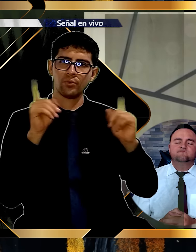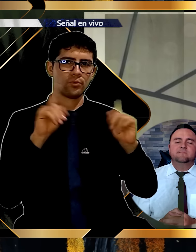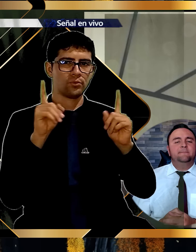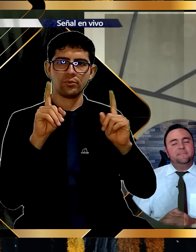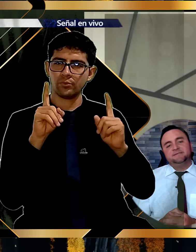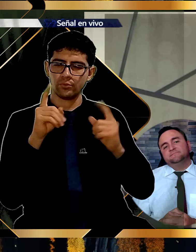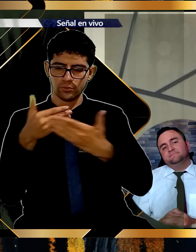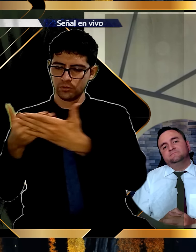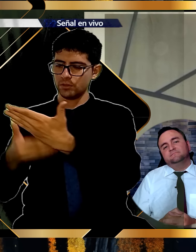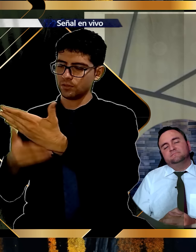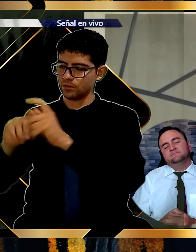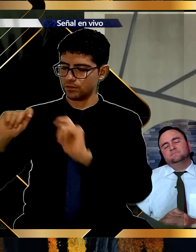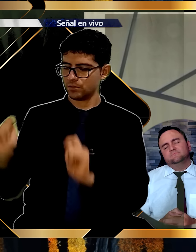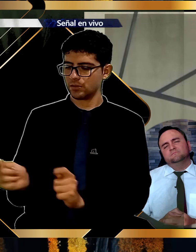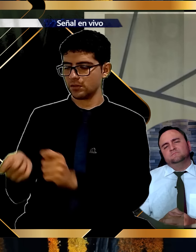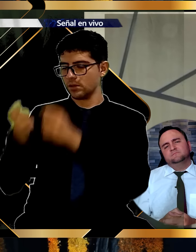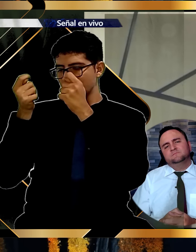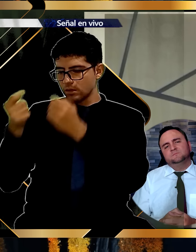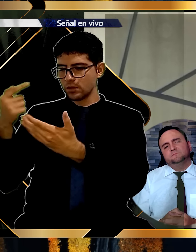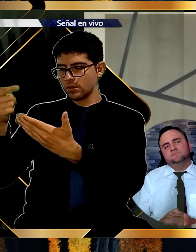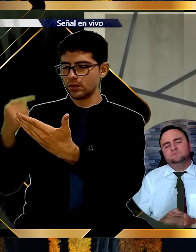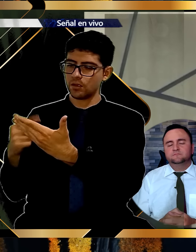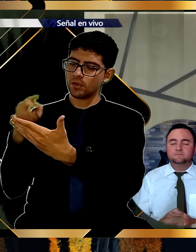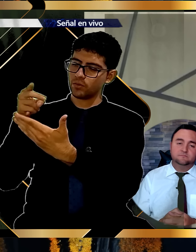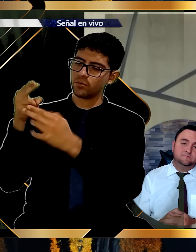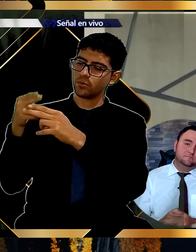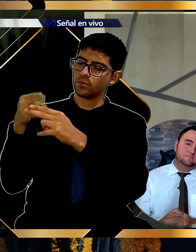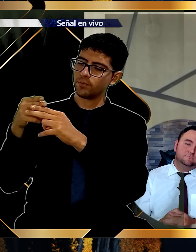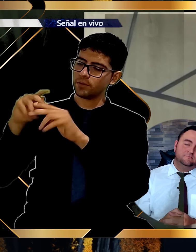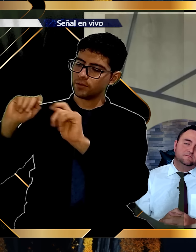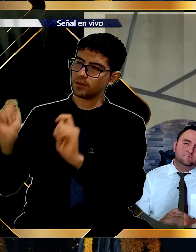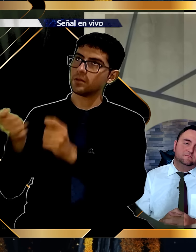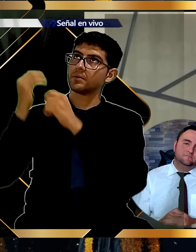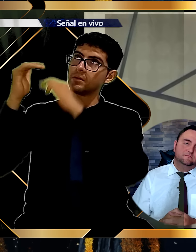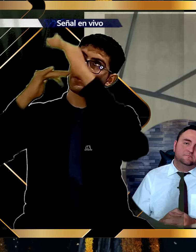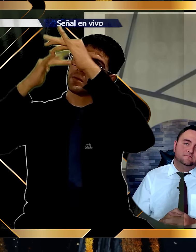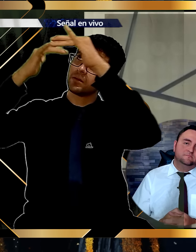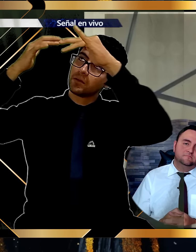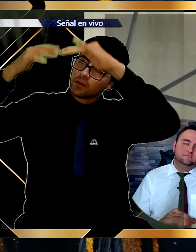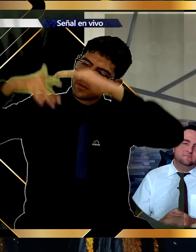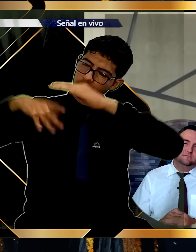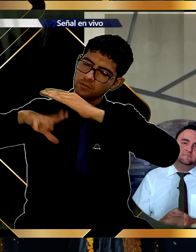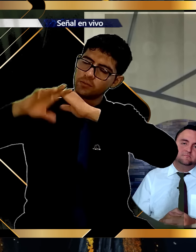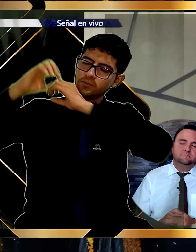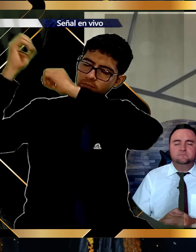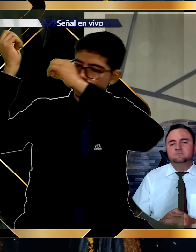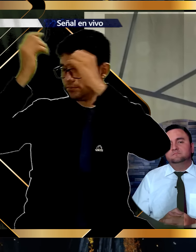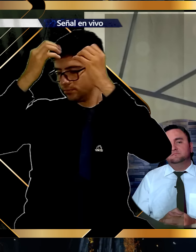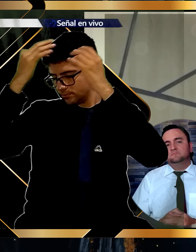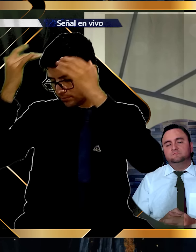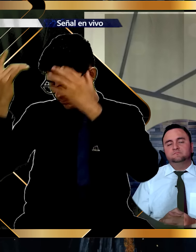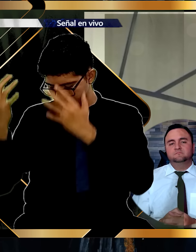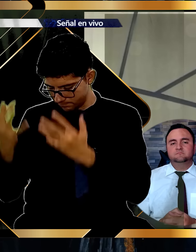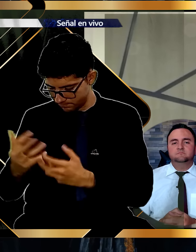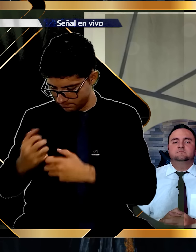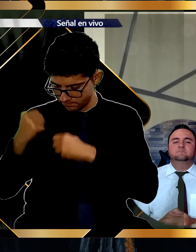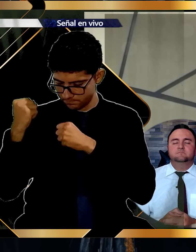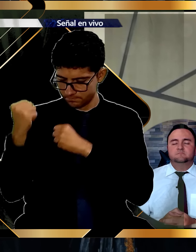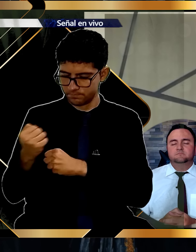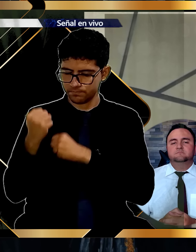Sumérgete en la sangre de Cristo. Sumérgete en su gracia. Pide poder de Dios para que sea fiel cada día.